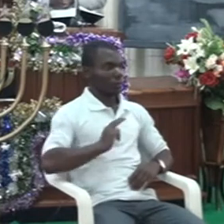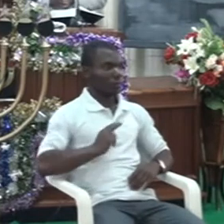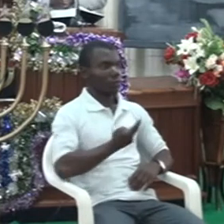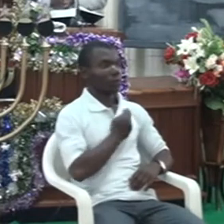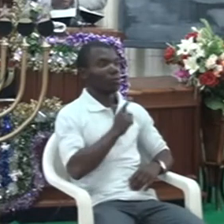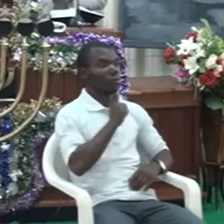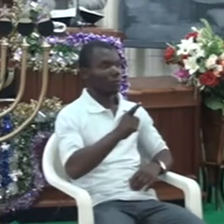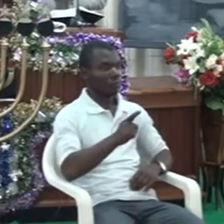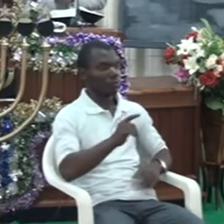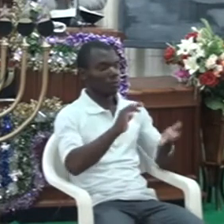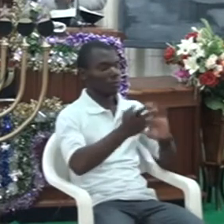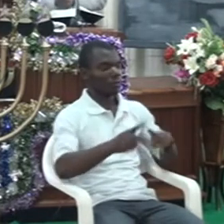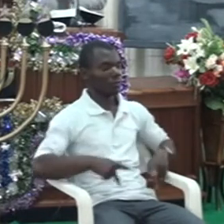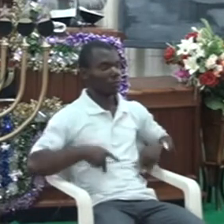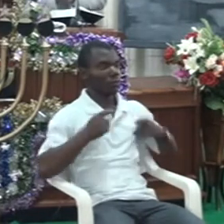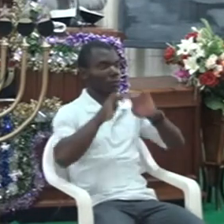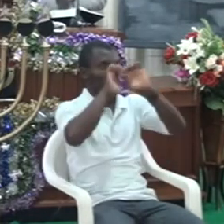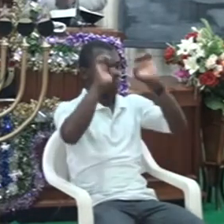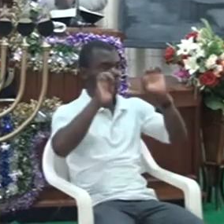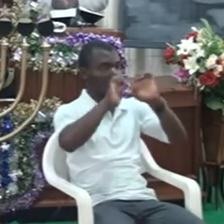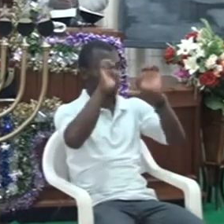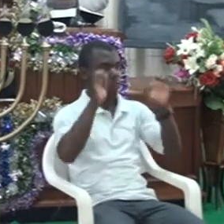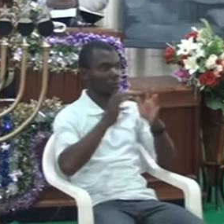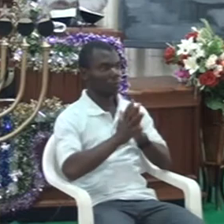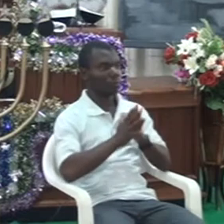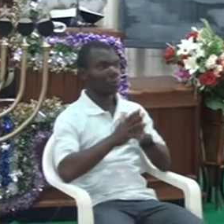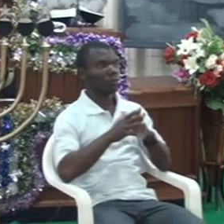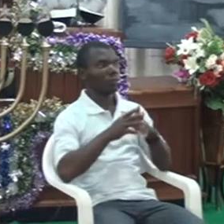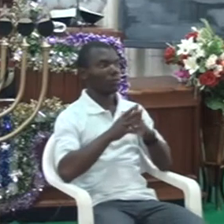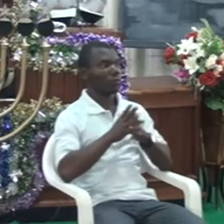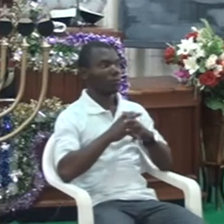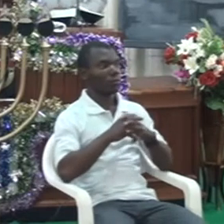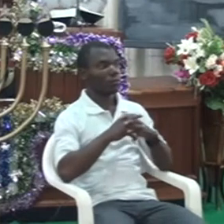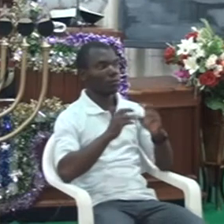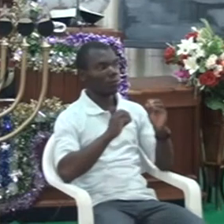ici, nous sommes devant la vie éternelle.